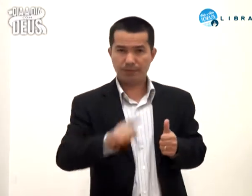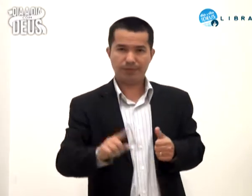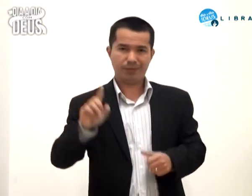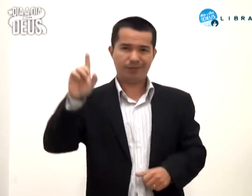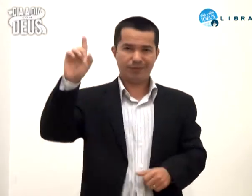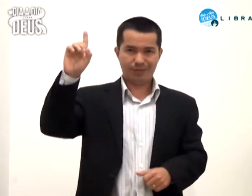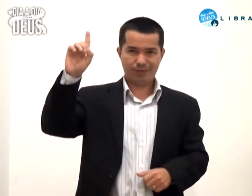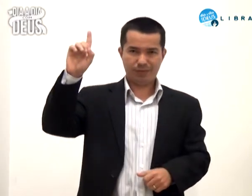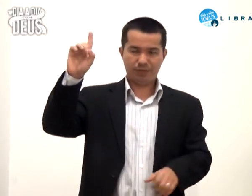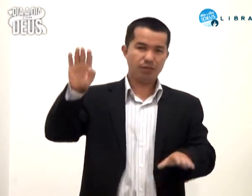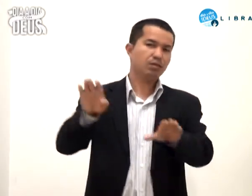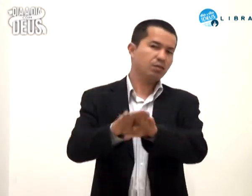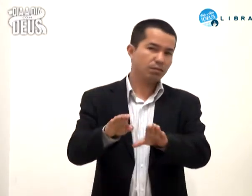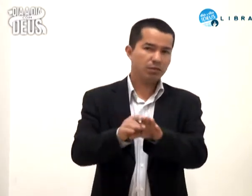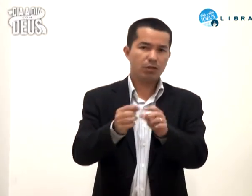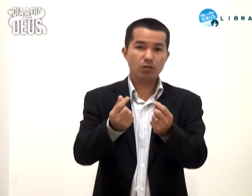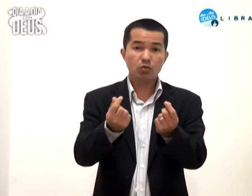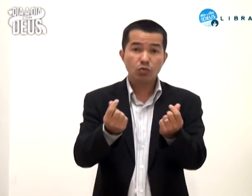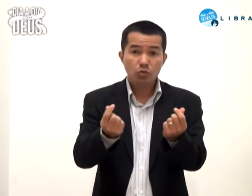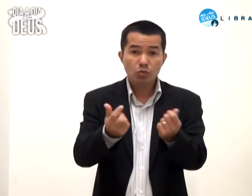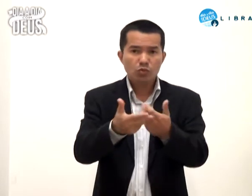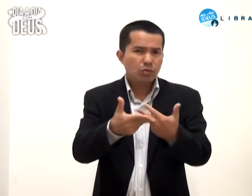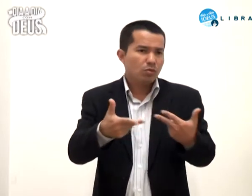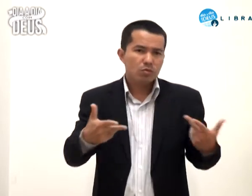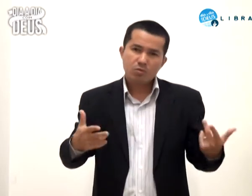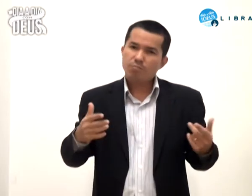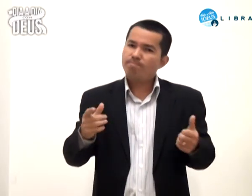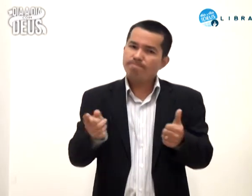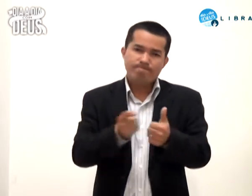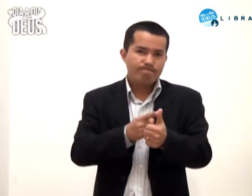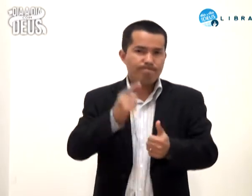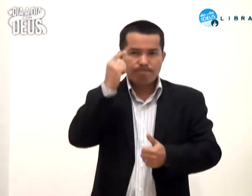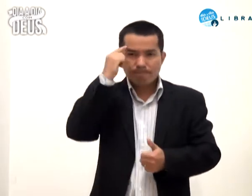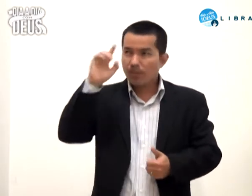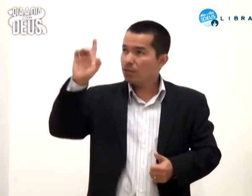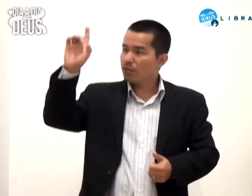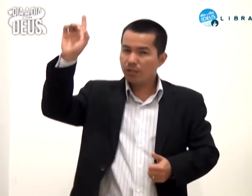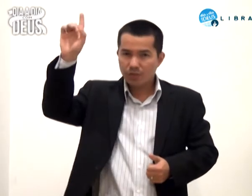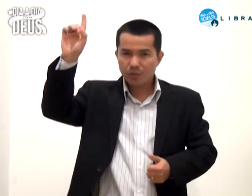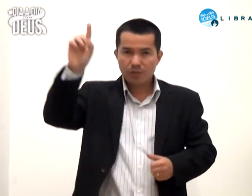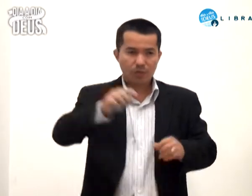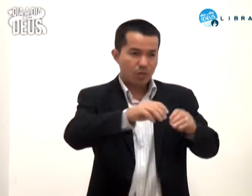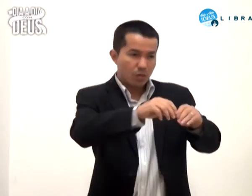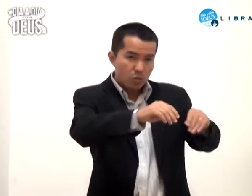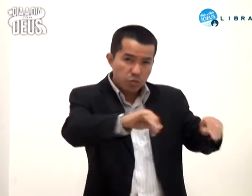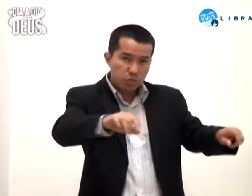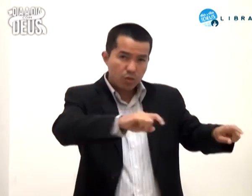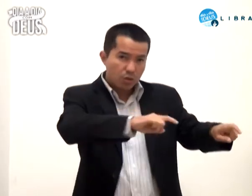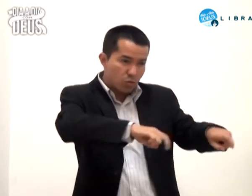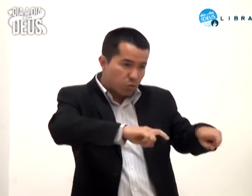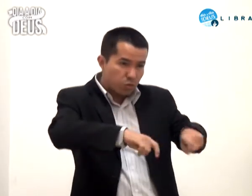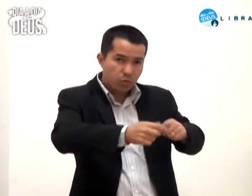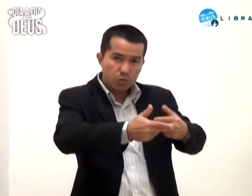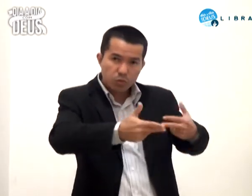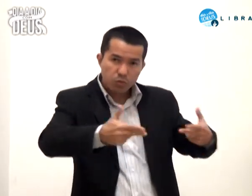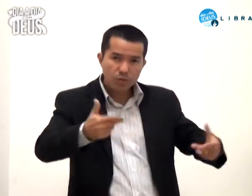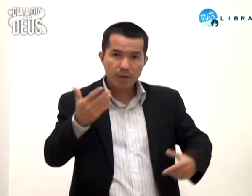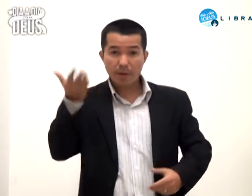nas questões financeiras, primeiro Deus. Nas questões da terra, primeiro o fruto de uma